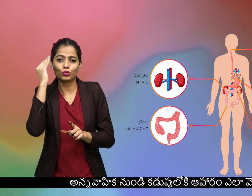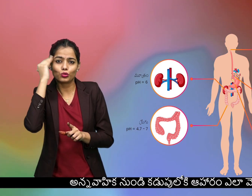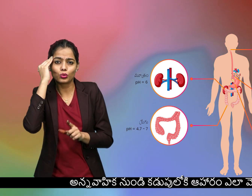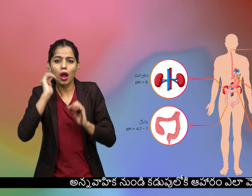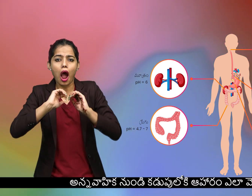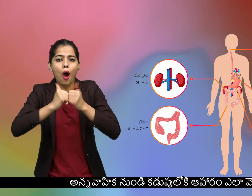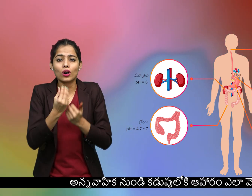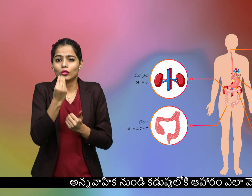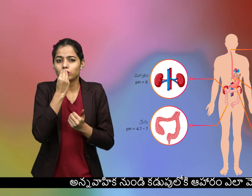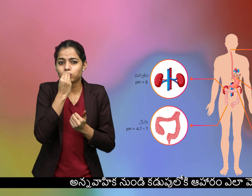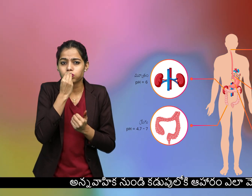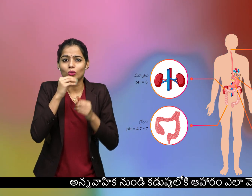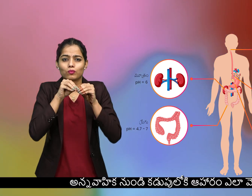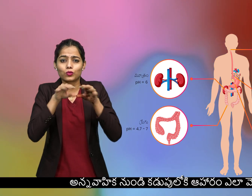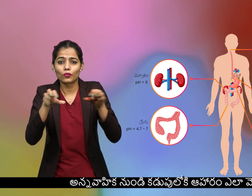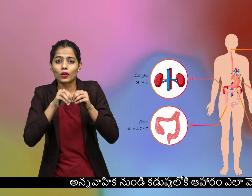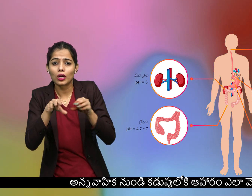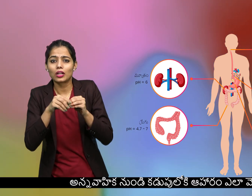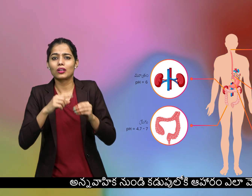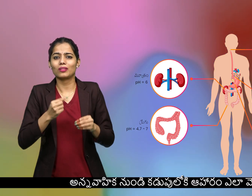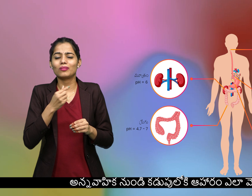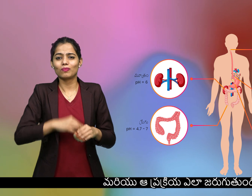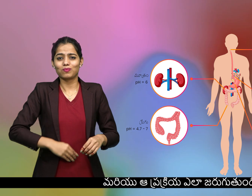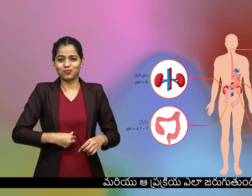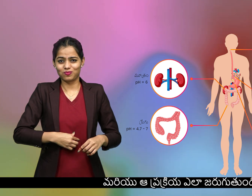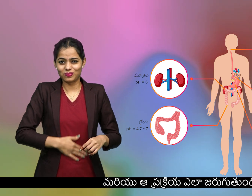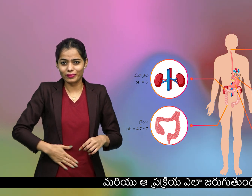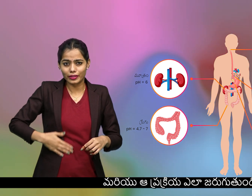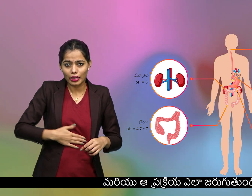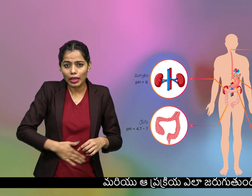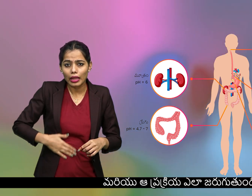అన్నవాహిక Let us నుండి know కడుపులోకి how the food passes ఆహారం from ఎలా the వెళుతుందో esophagus మరియు